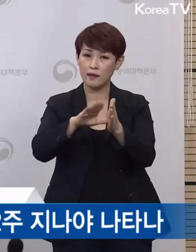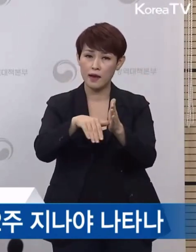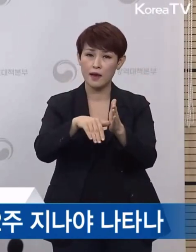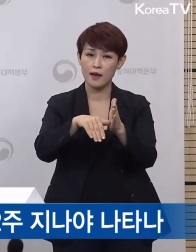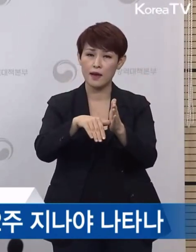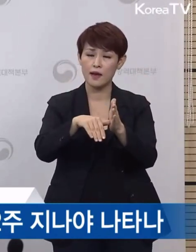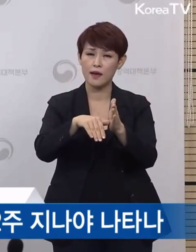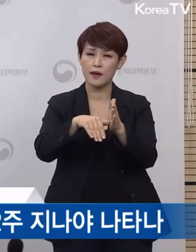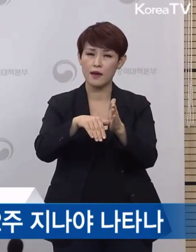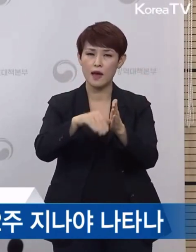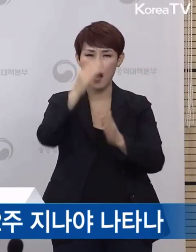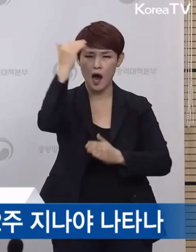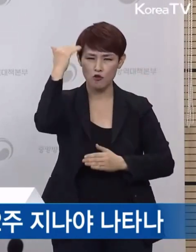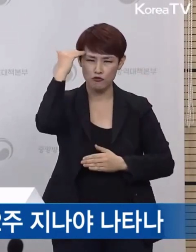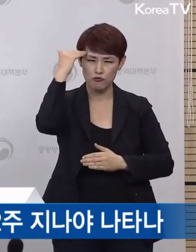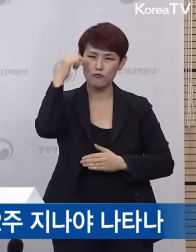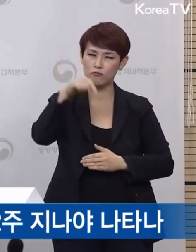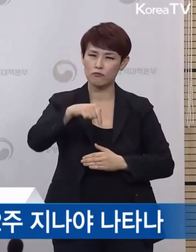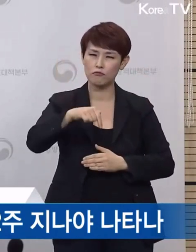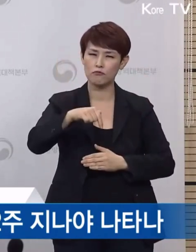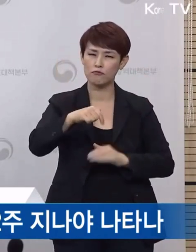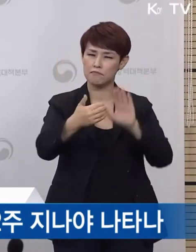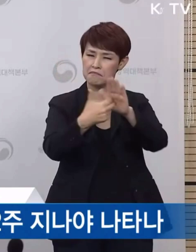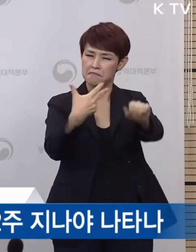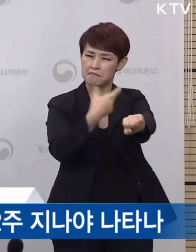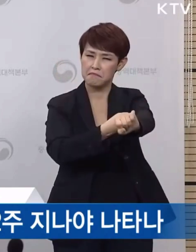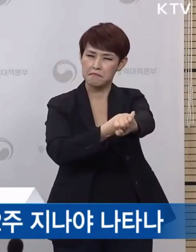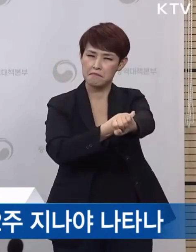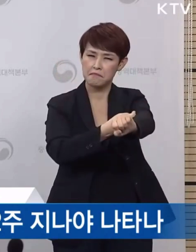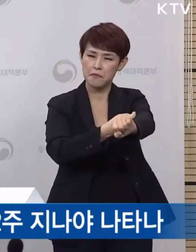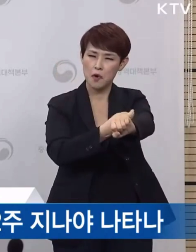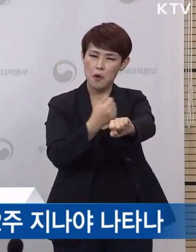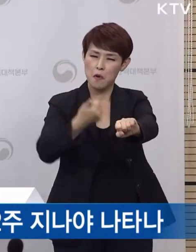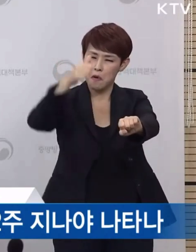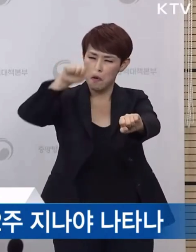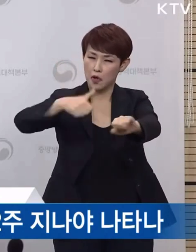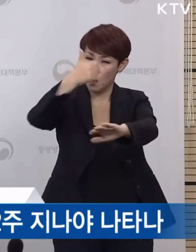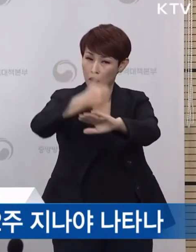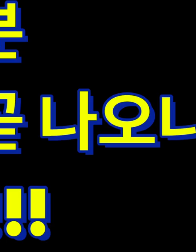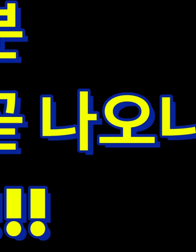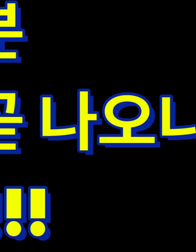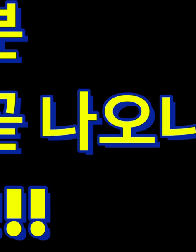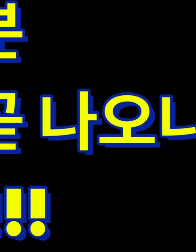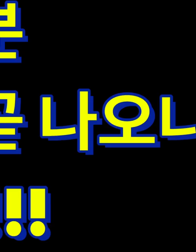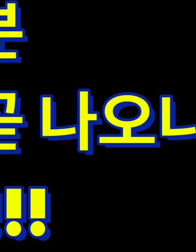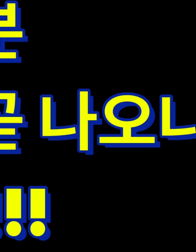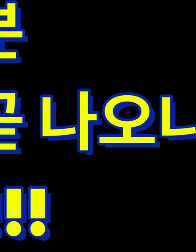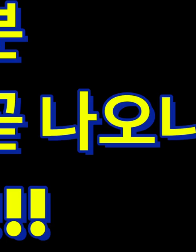아마도 국산 치료제의 임상 시험 결과가 나오기 시작합니다.